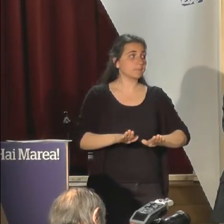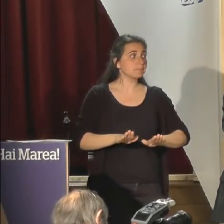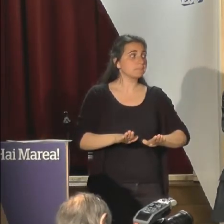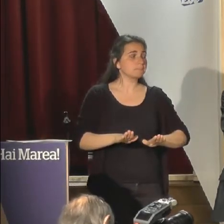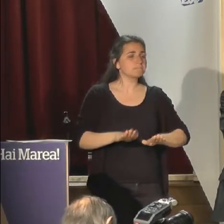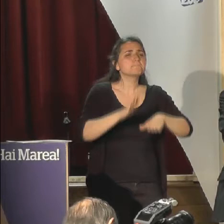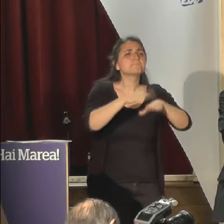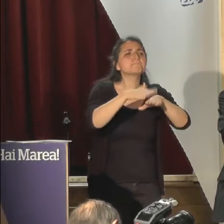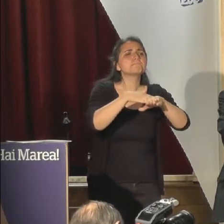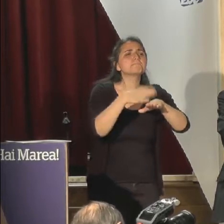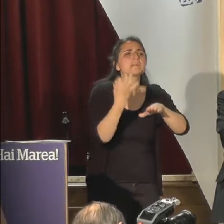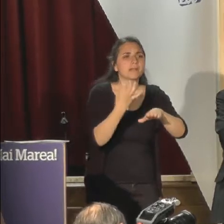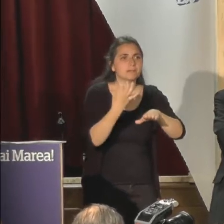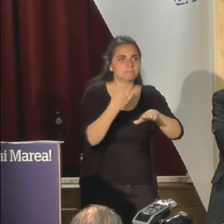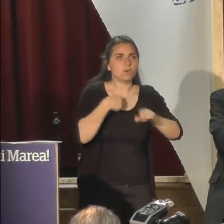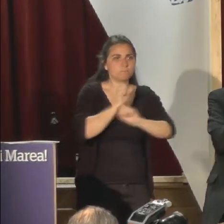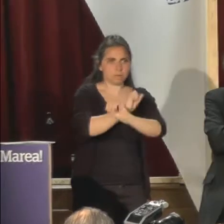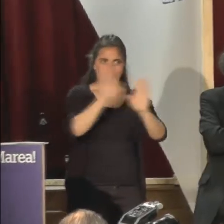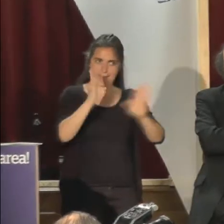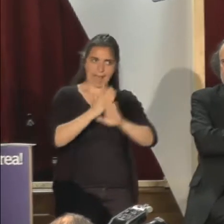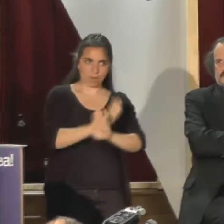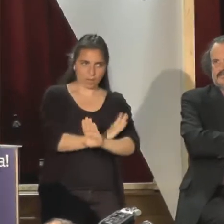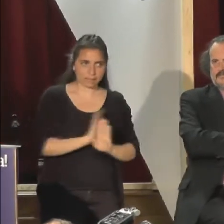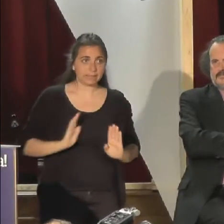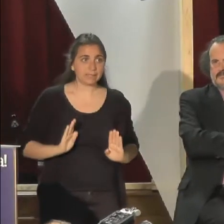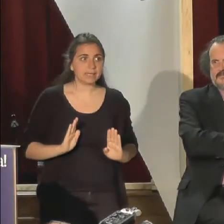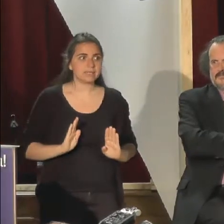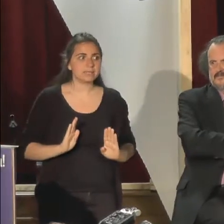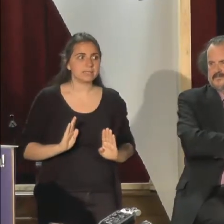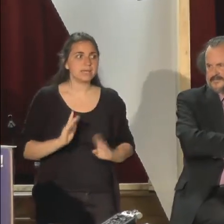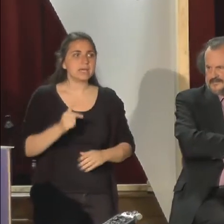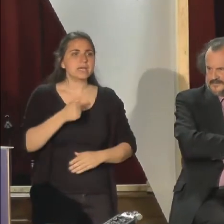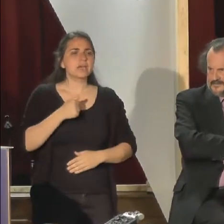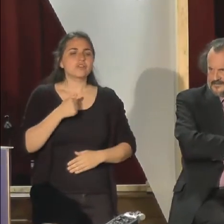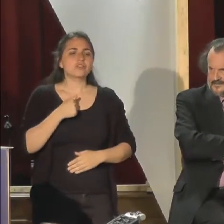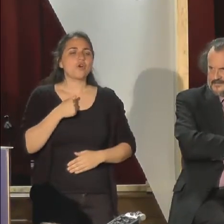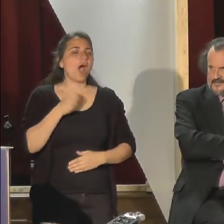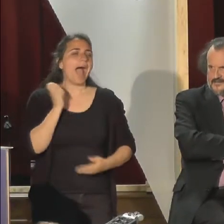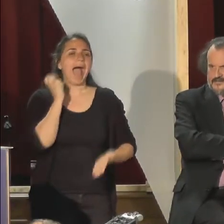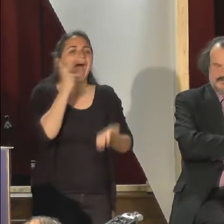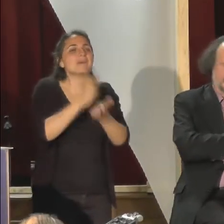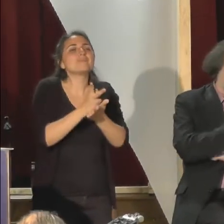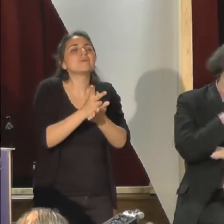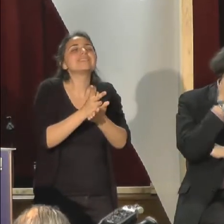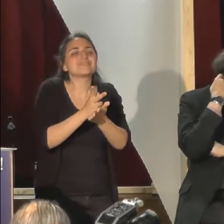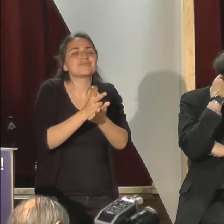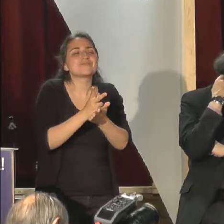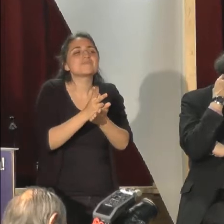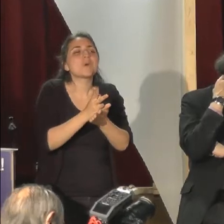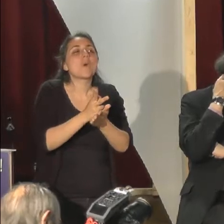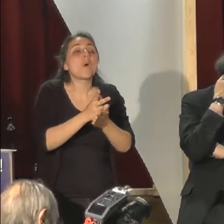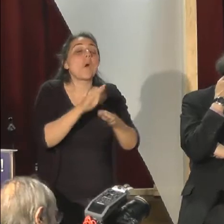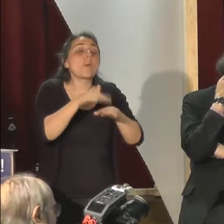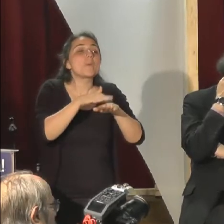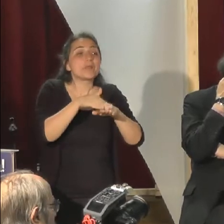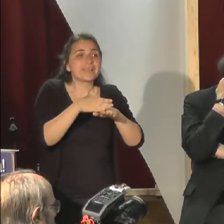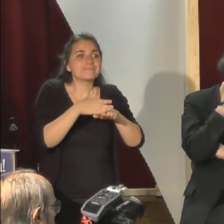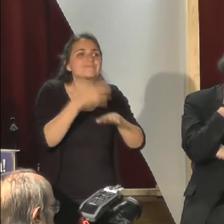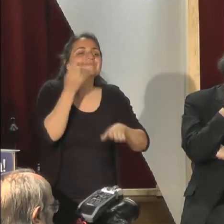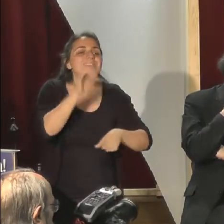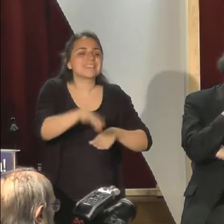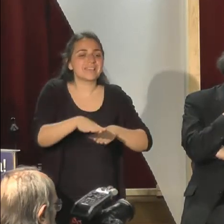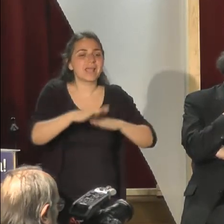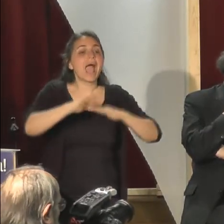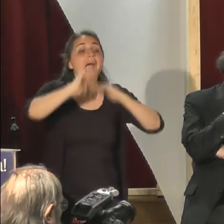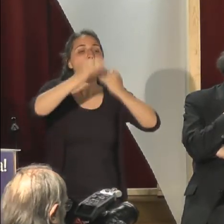para que quede claro de que na medida das miñas posibilidades eu aposto pola Marea. E aposto pola